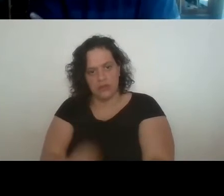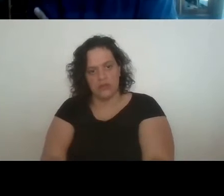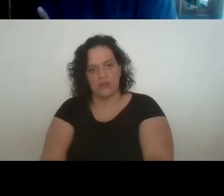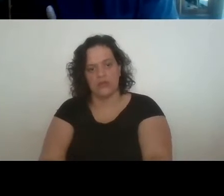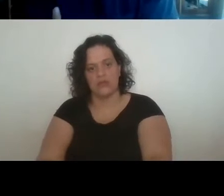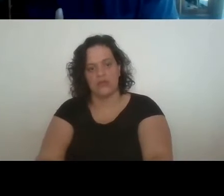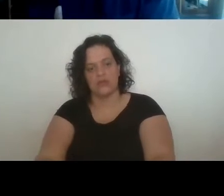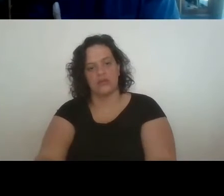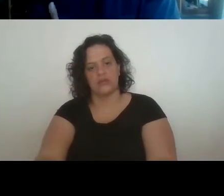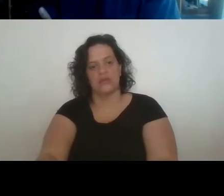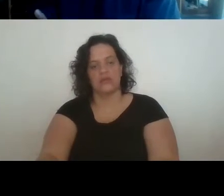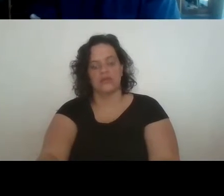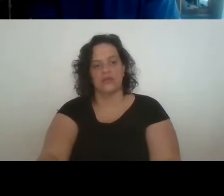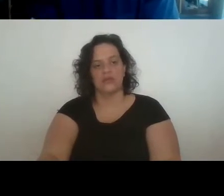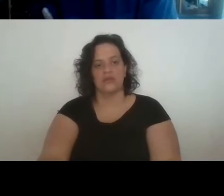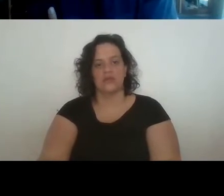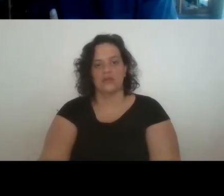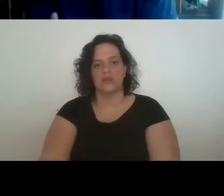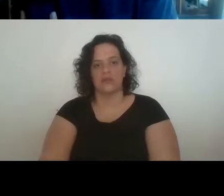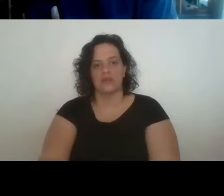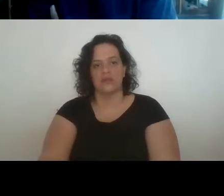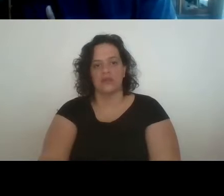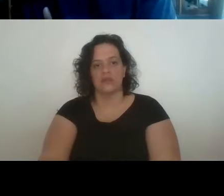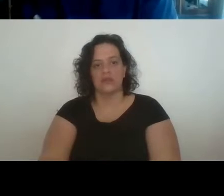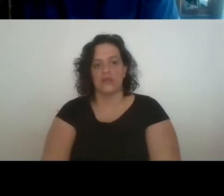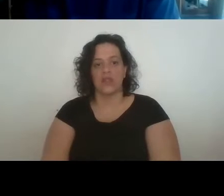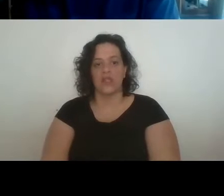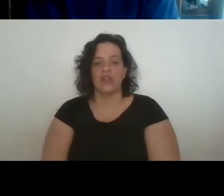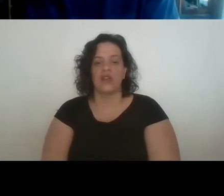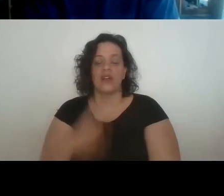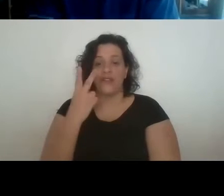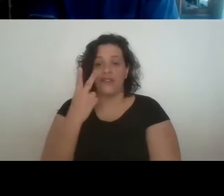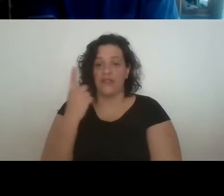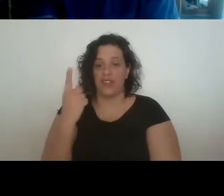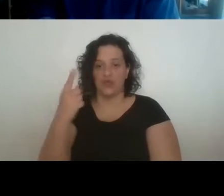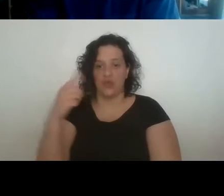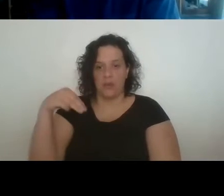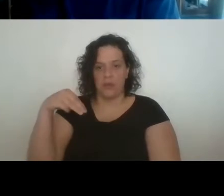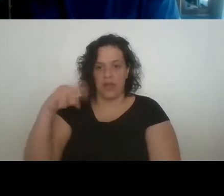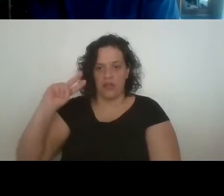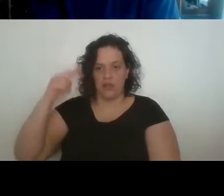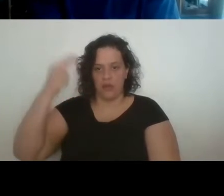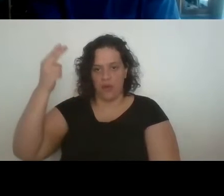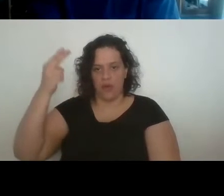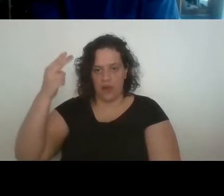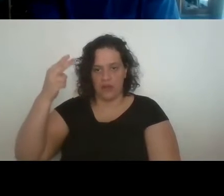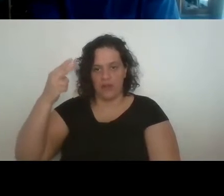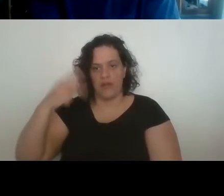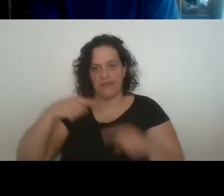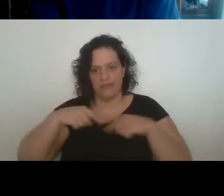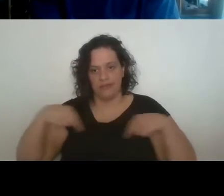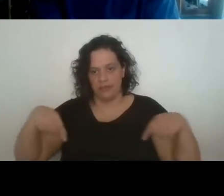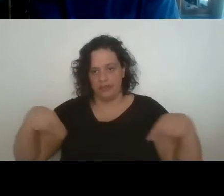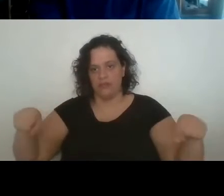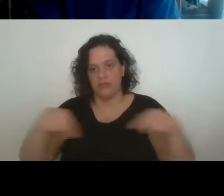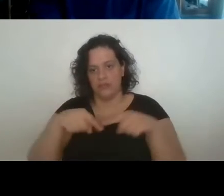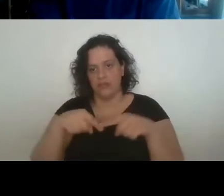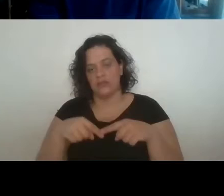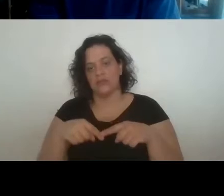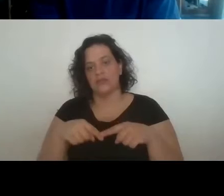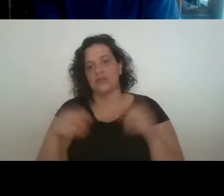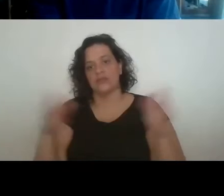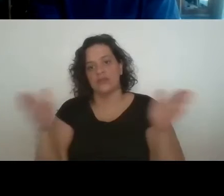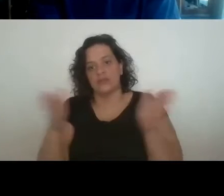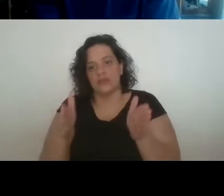Então, a gente pode supor que, ao invés dos 21 metros quadrados de área disponível, a gente tenha 15 metros